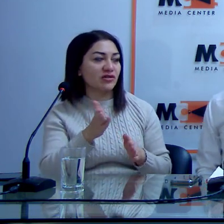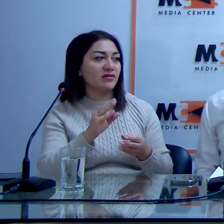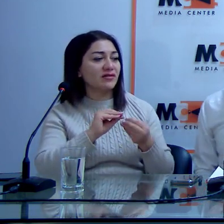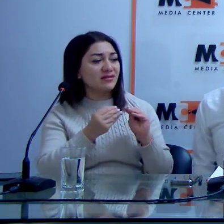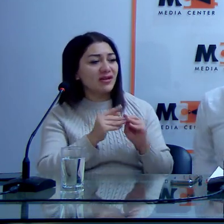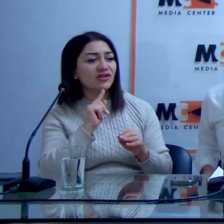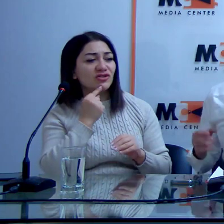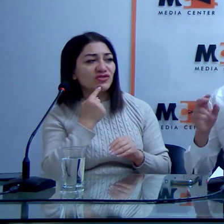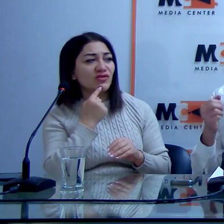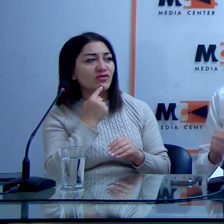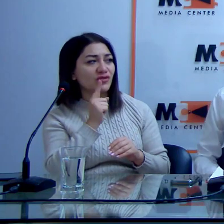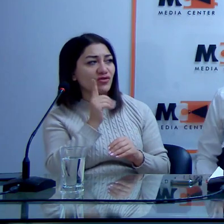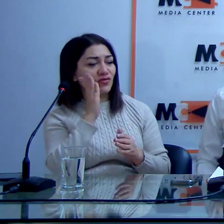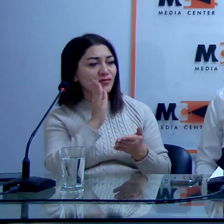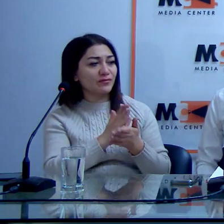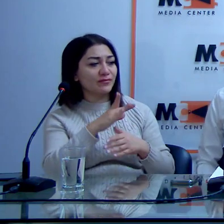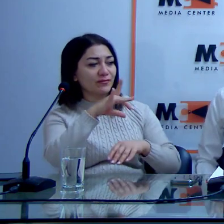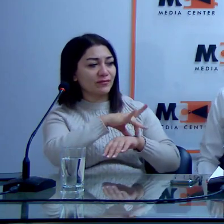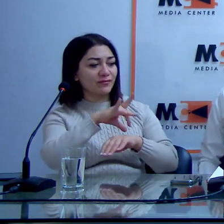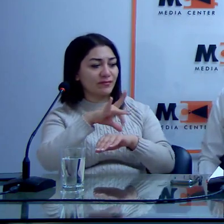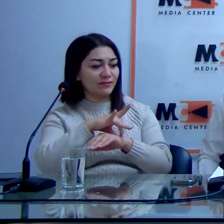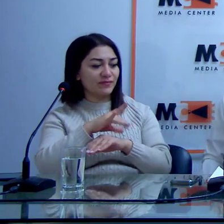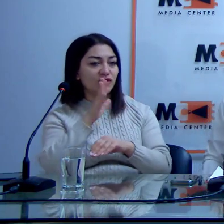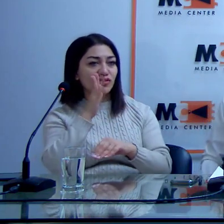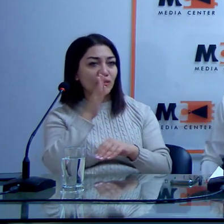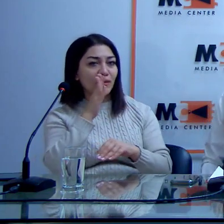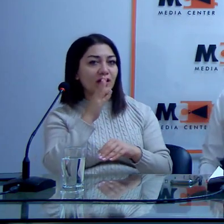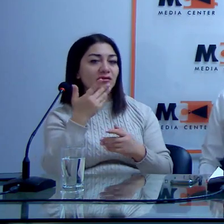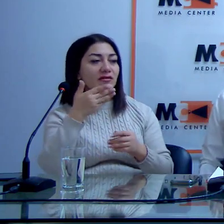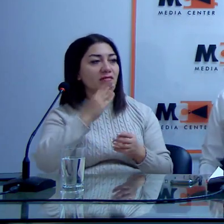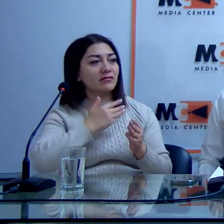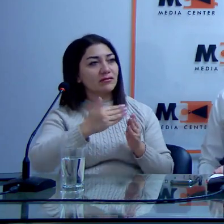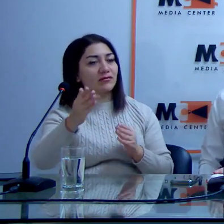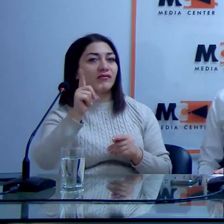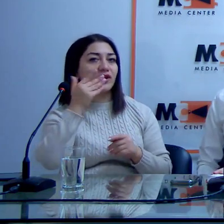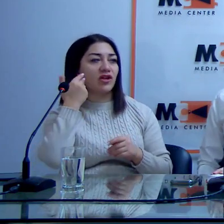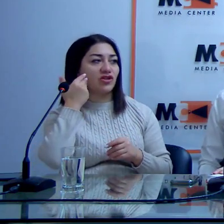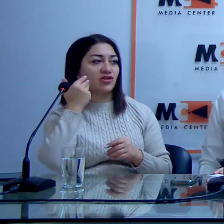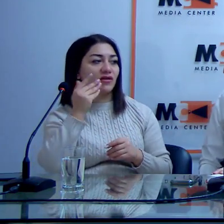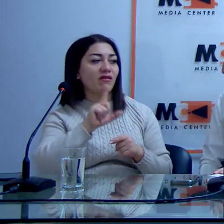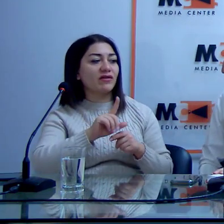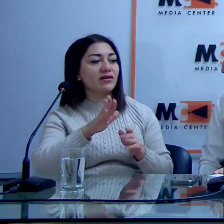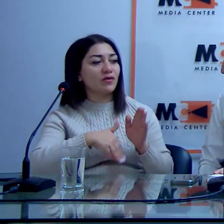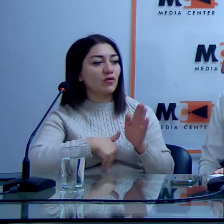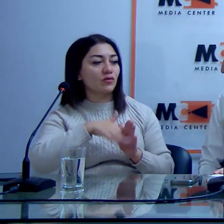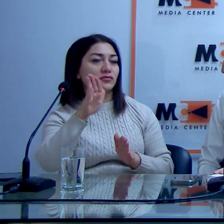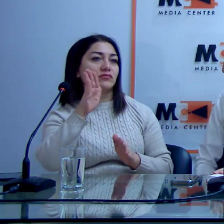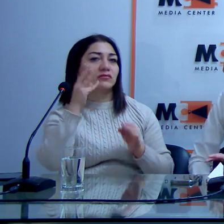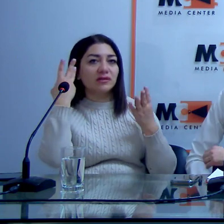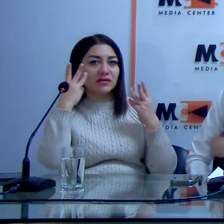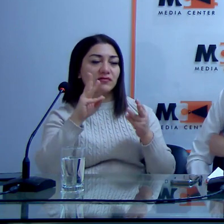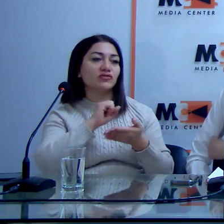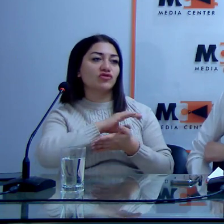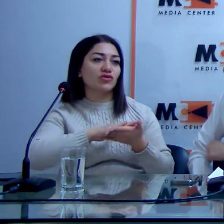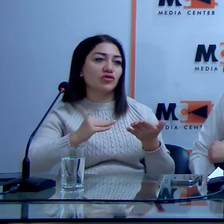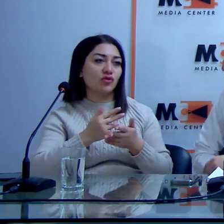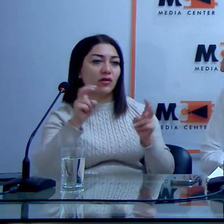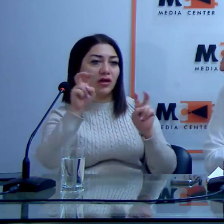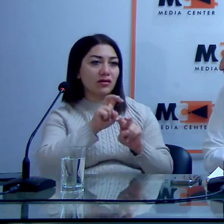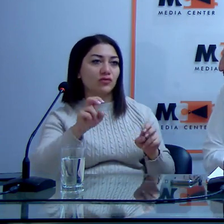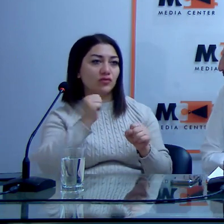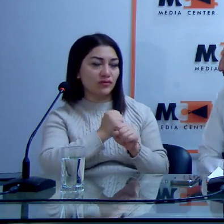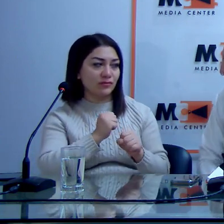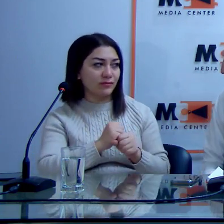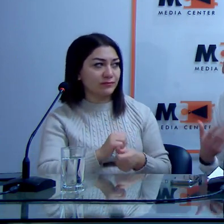մարտահրավերները, այն դժվարությունները, որ մենք վերհանեցինք այս հետազոտության ժամանակ, եւ բարելավված գործիքակազմով շարունակել նոր հետազոտությունները։